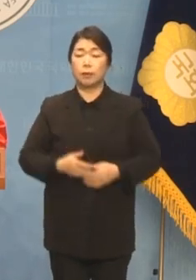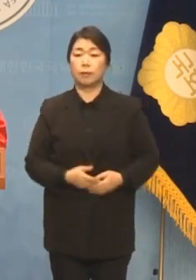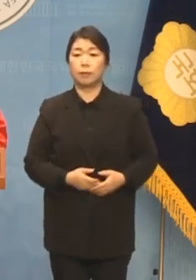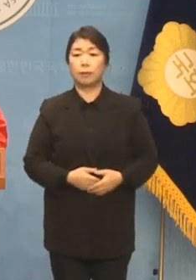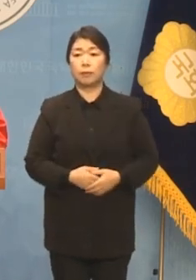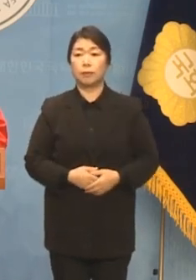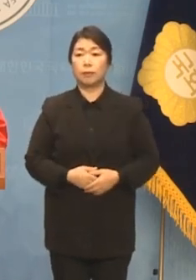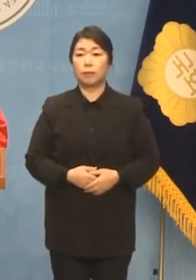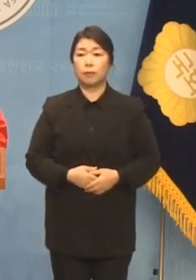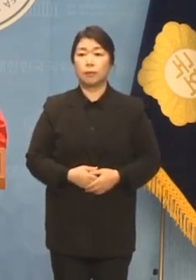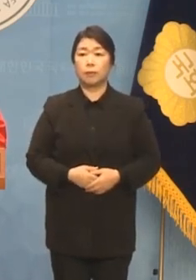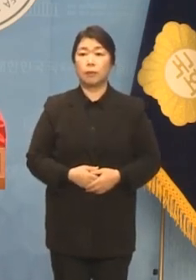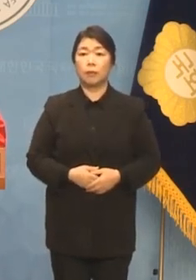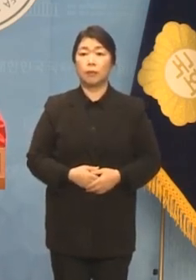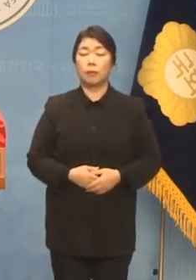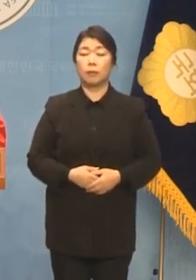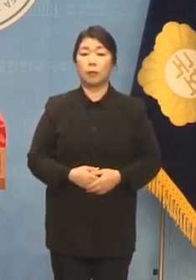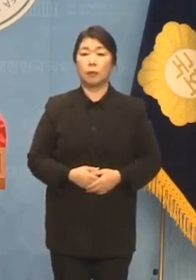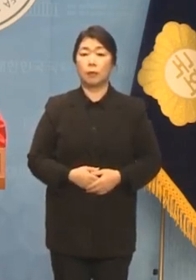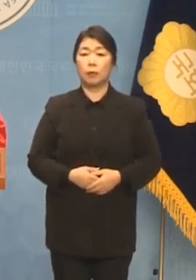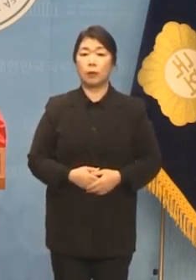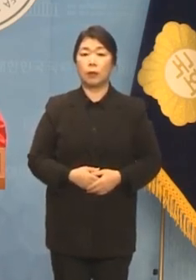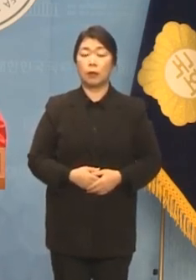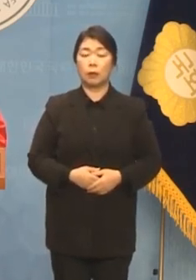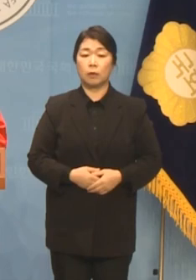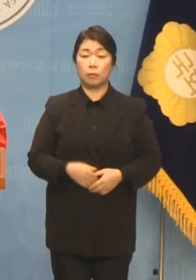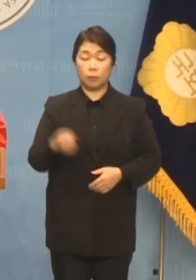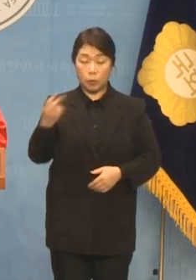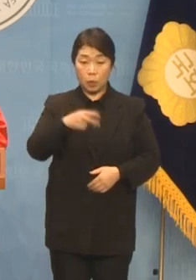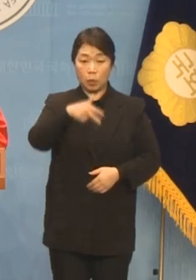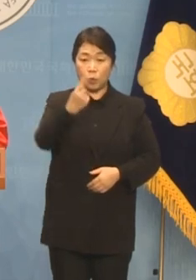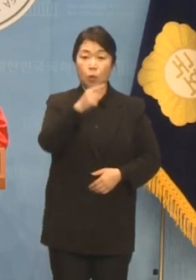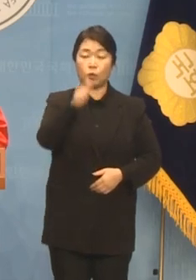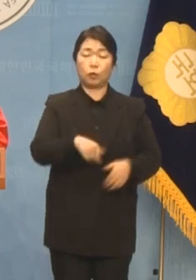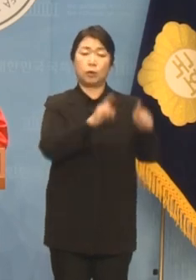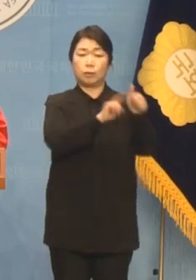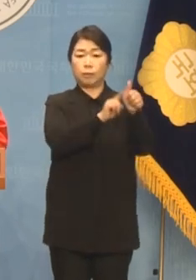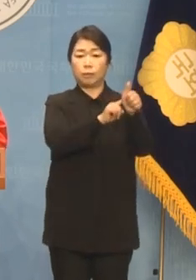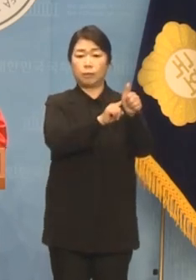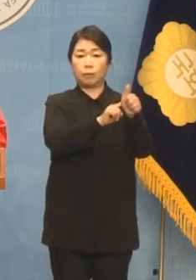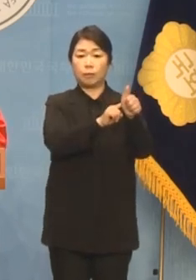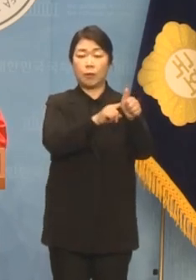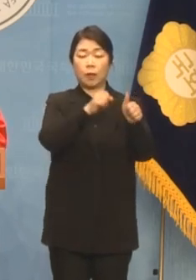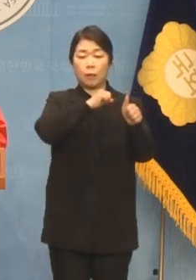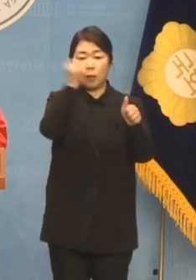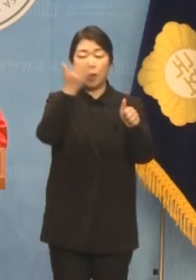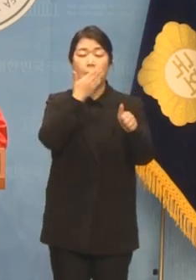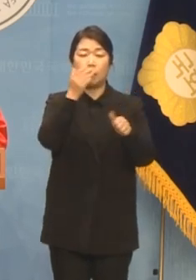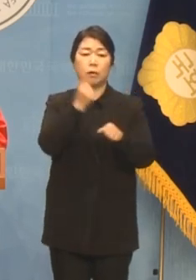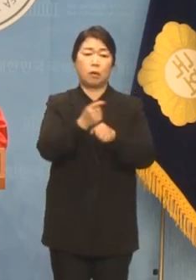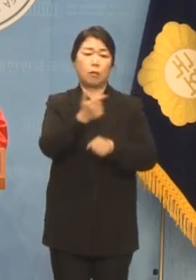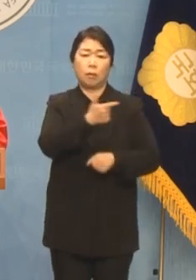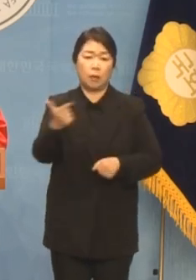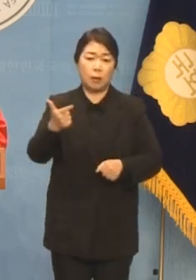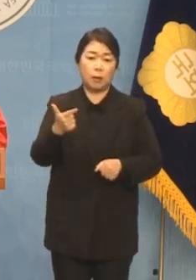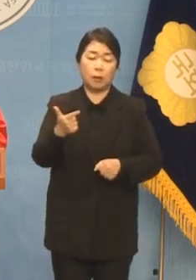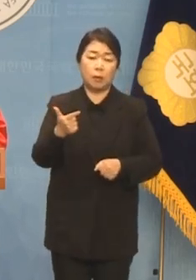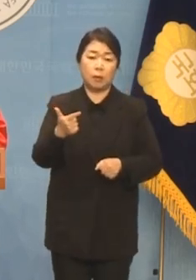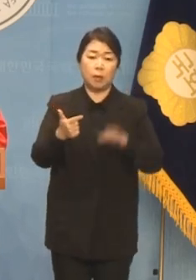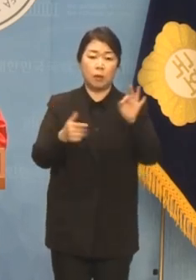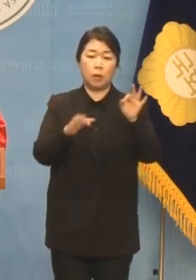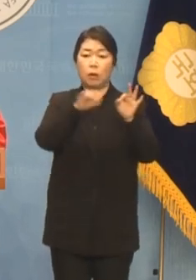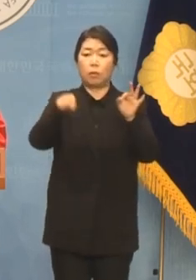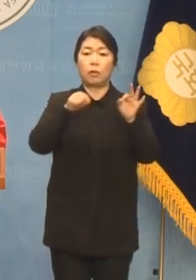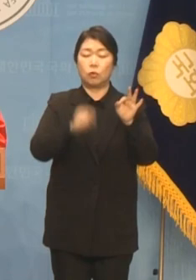있습니다 특히 증을 선고받은 조대표의 당은 당 높은 순번 10명